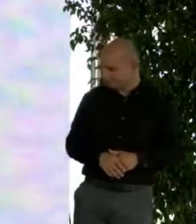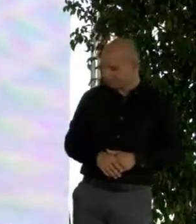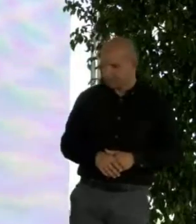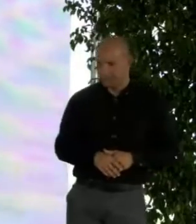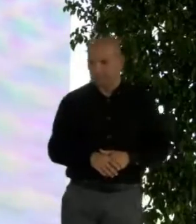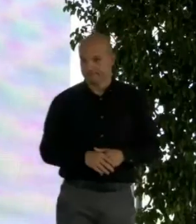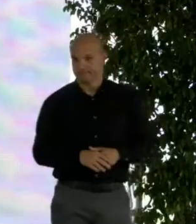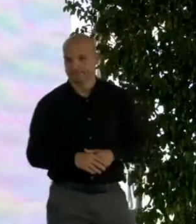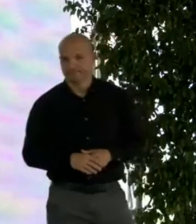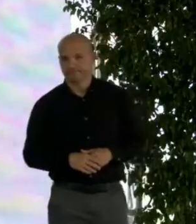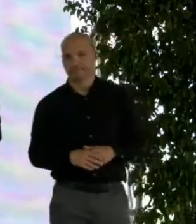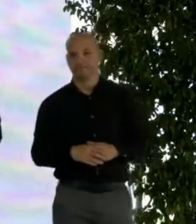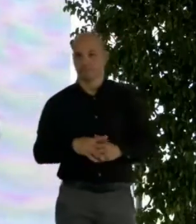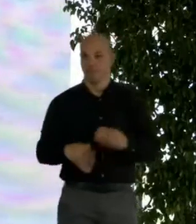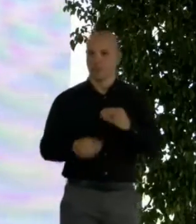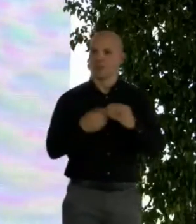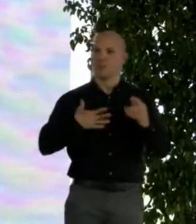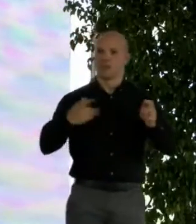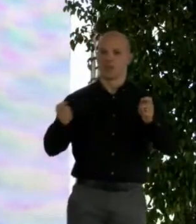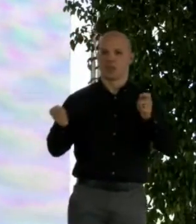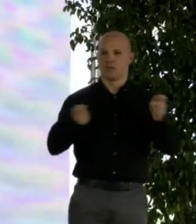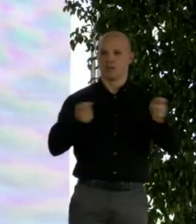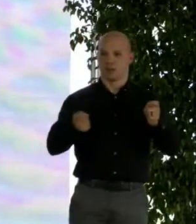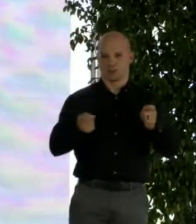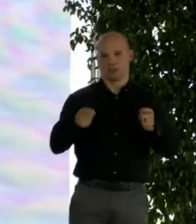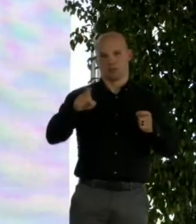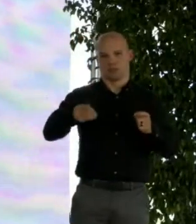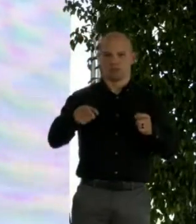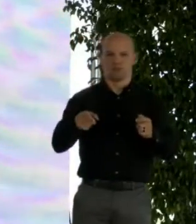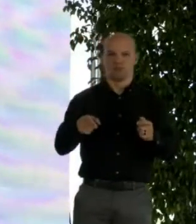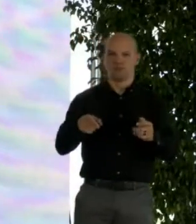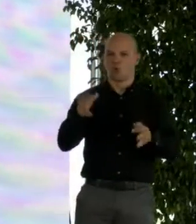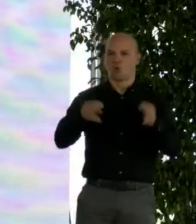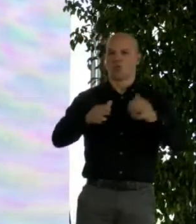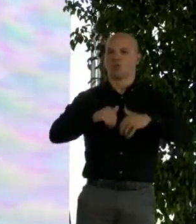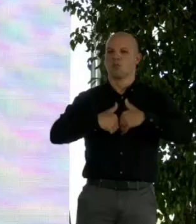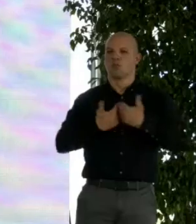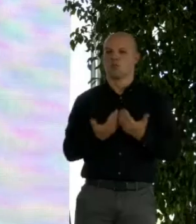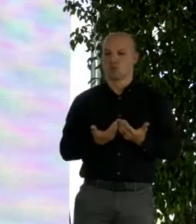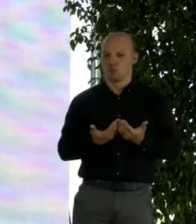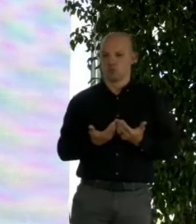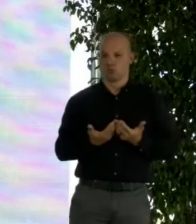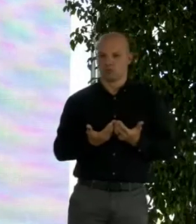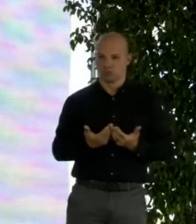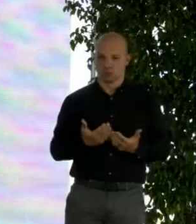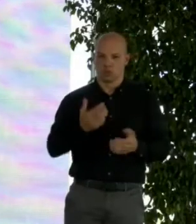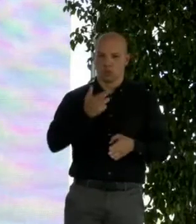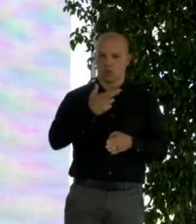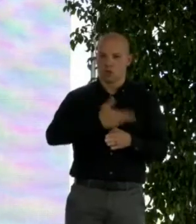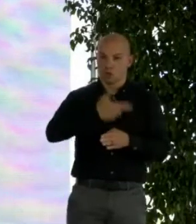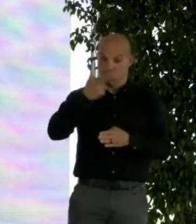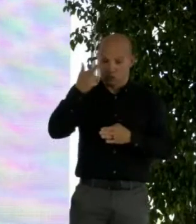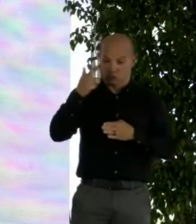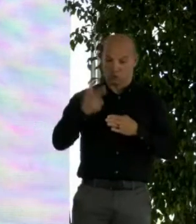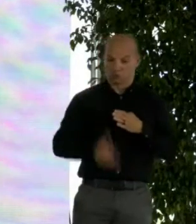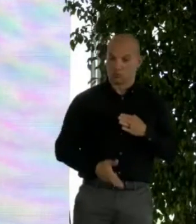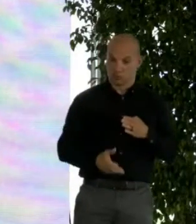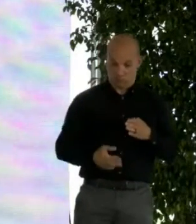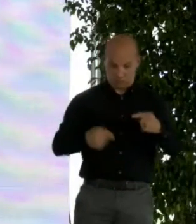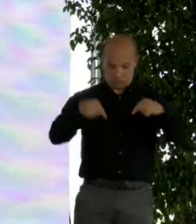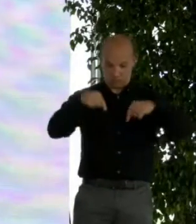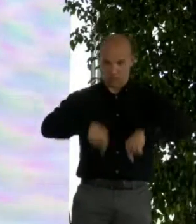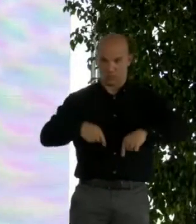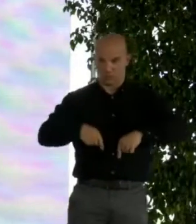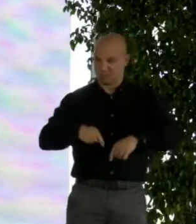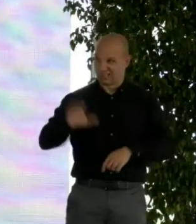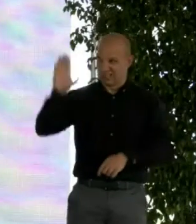Además que a mi administración se le debe juzgar a base de los resultados que presenten, no de los